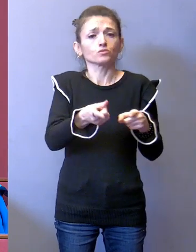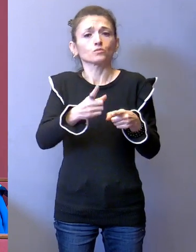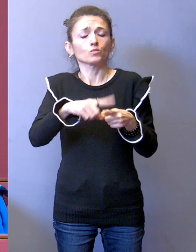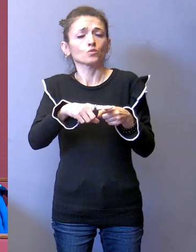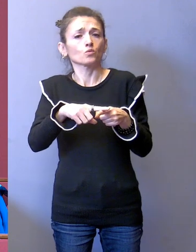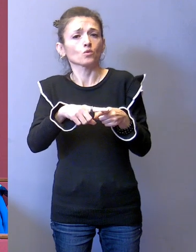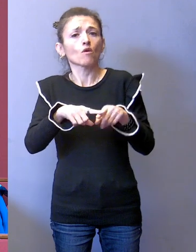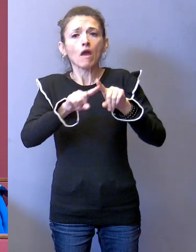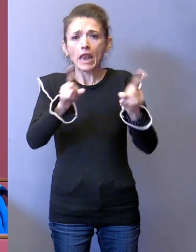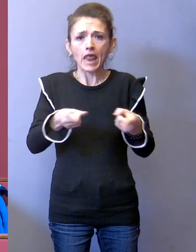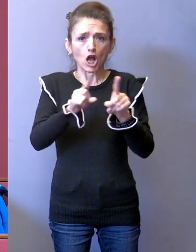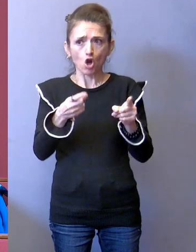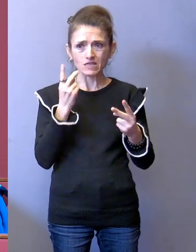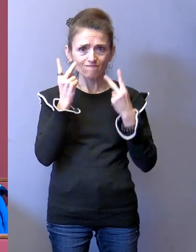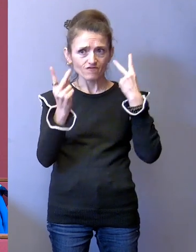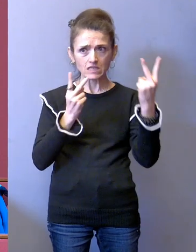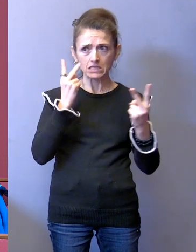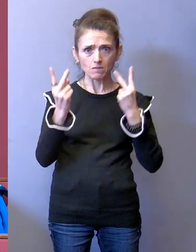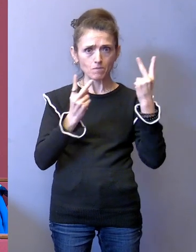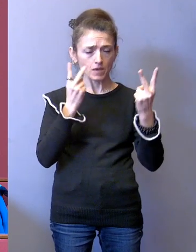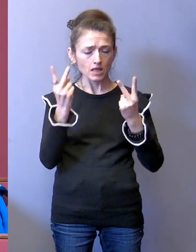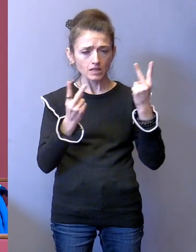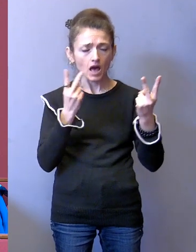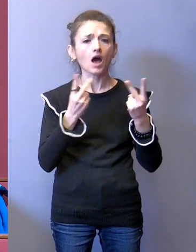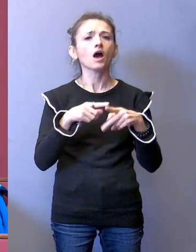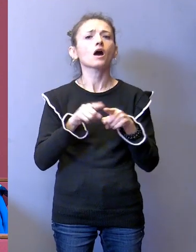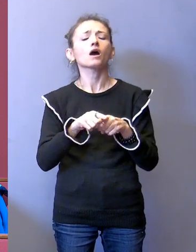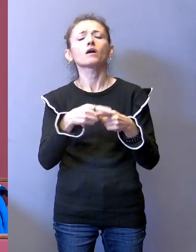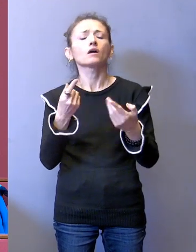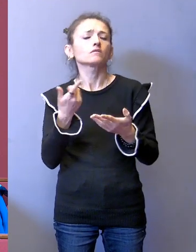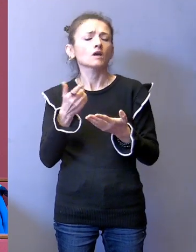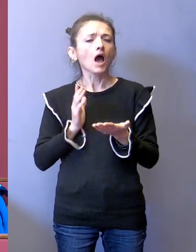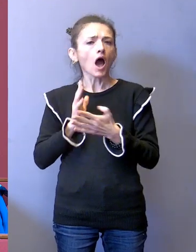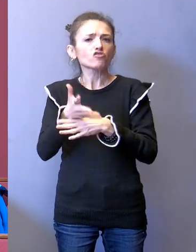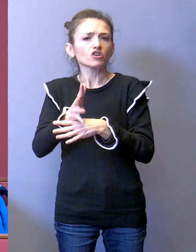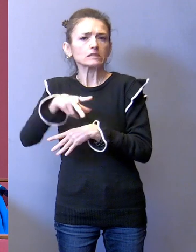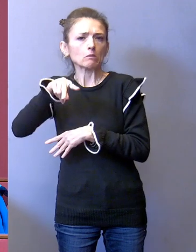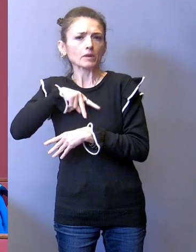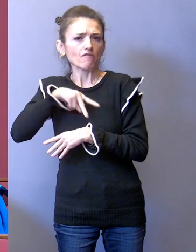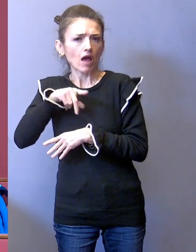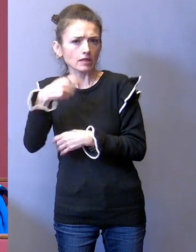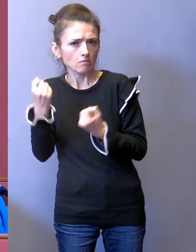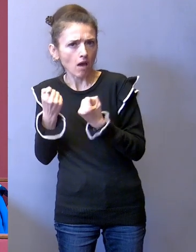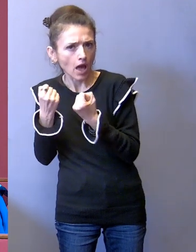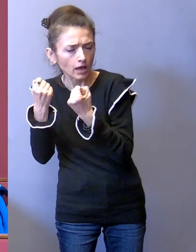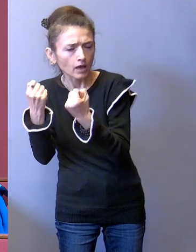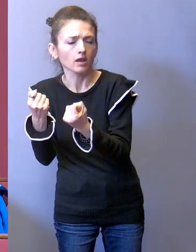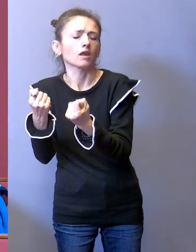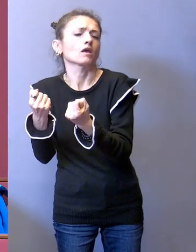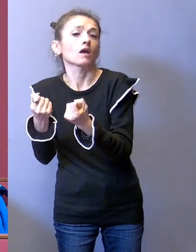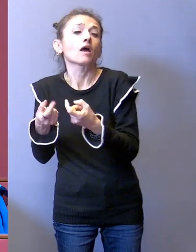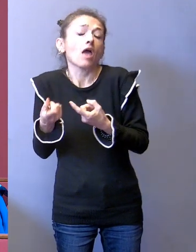dei dei negozi stessi e passi carrabili accessi privati e ovviamente